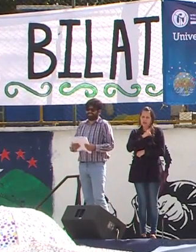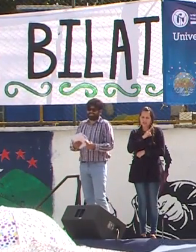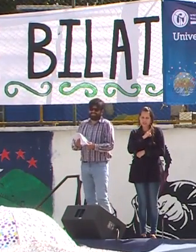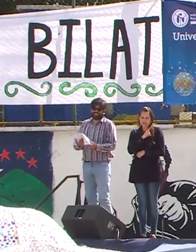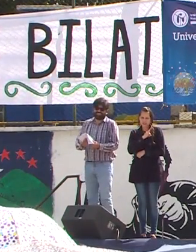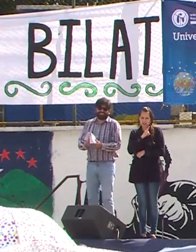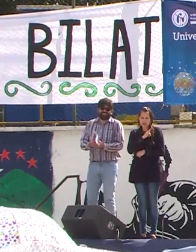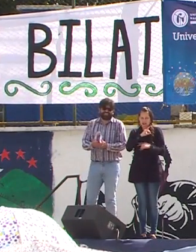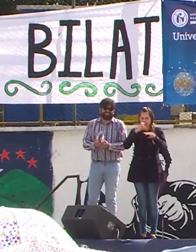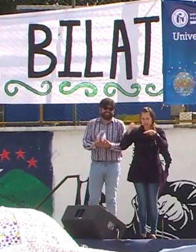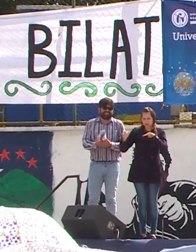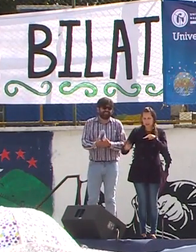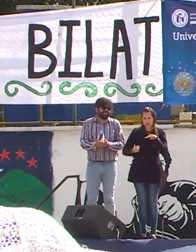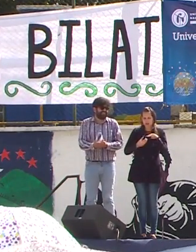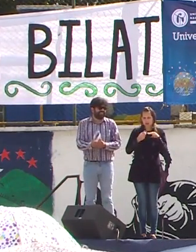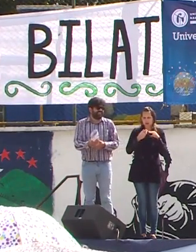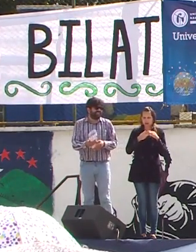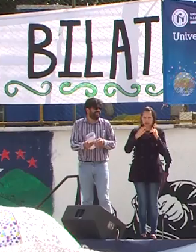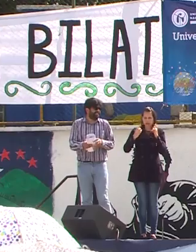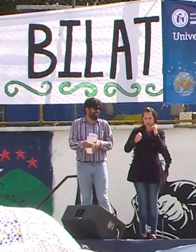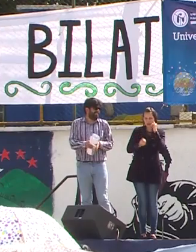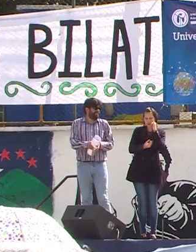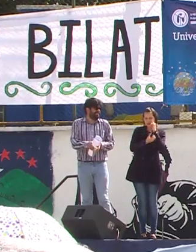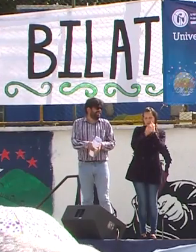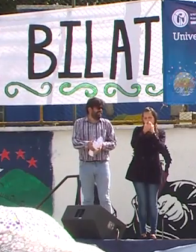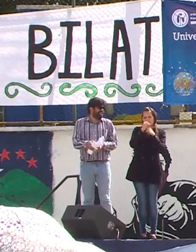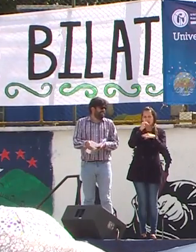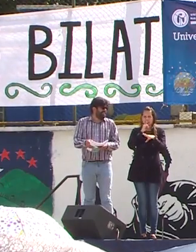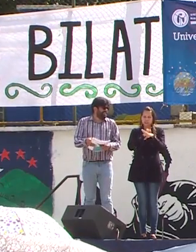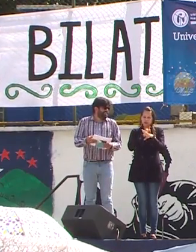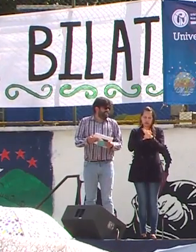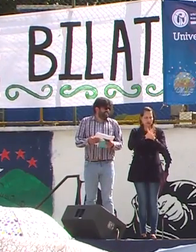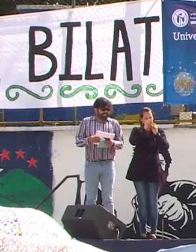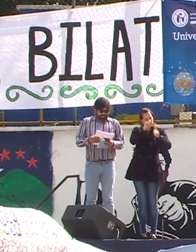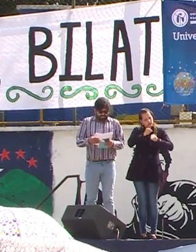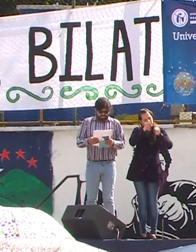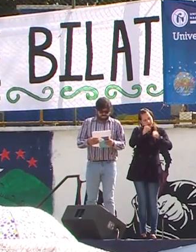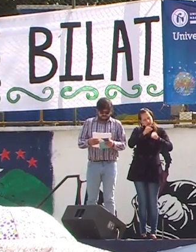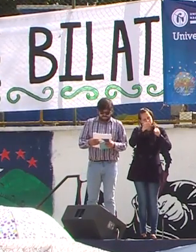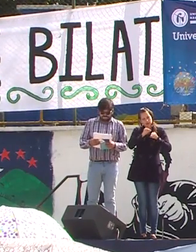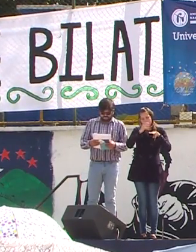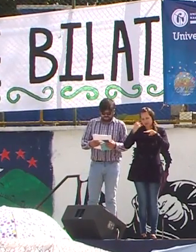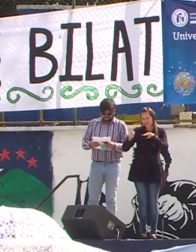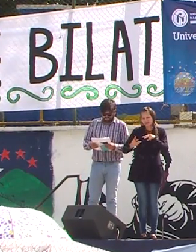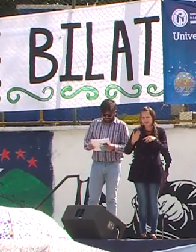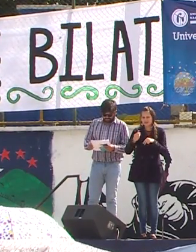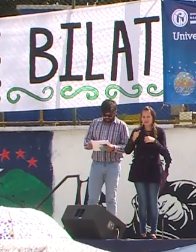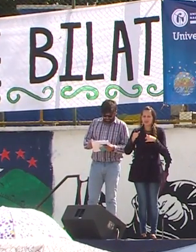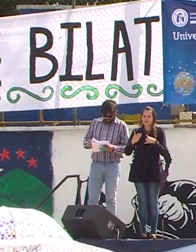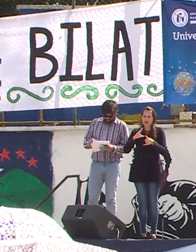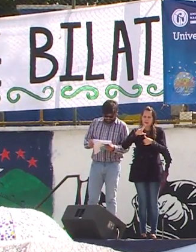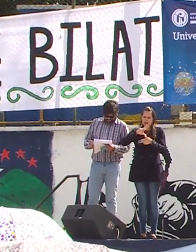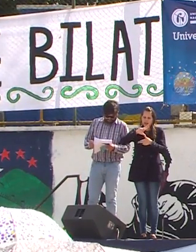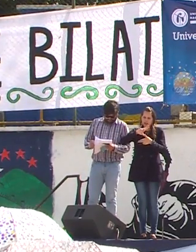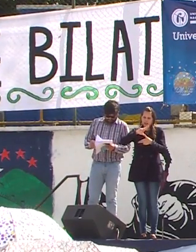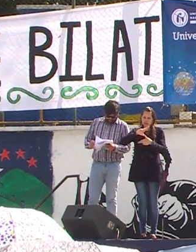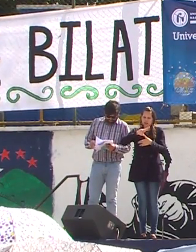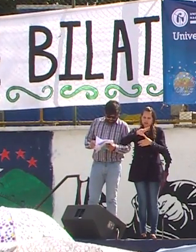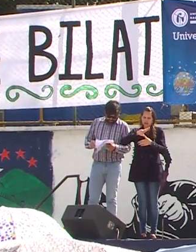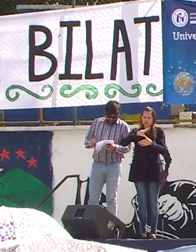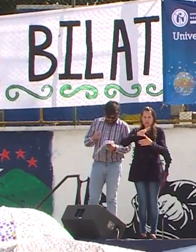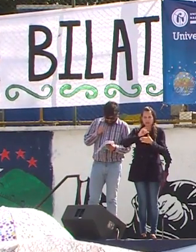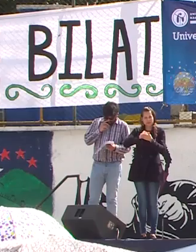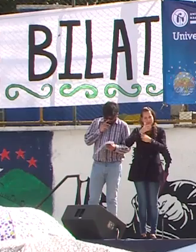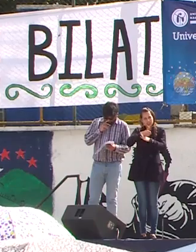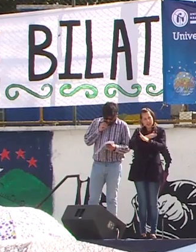pedagógicas e institutos de formación de educadores en América Latina, como ya lo hemos